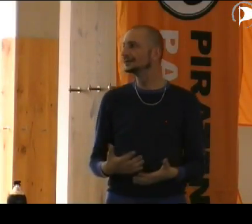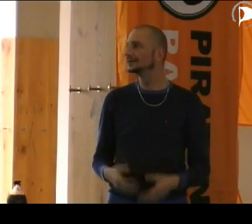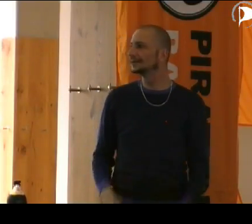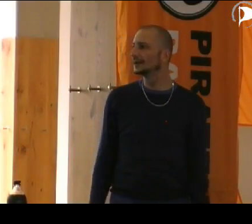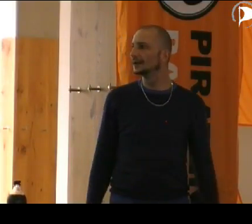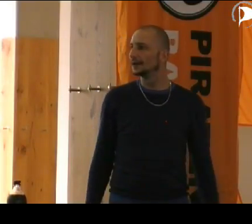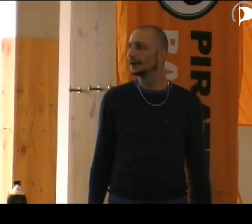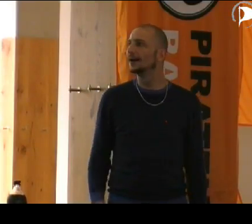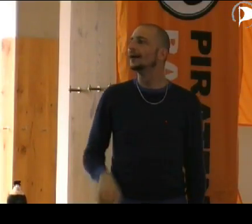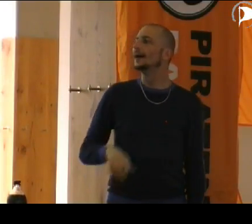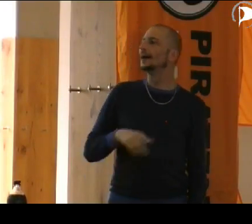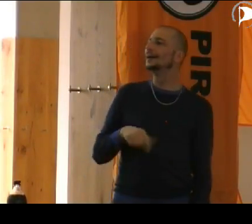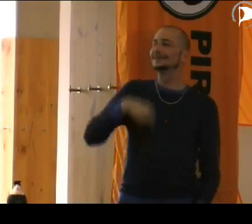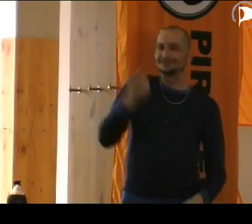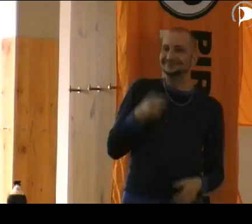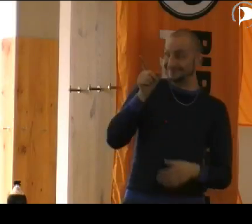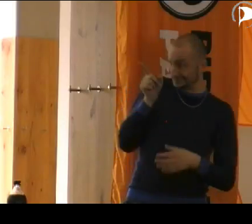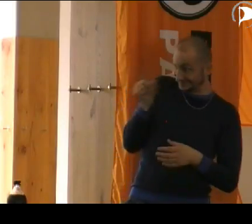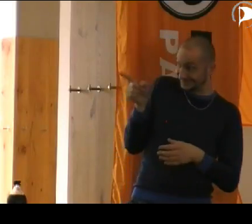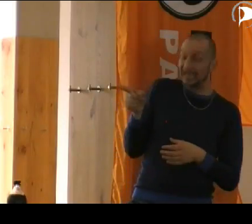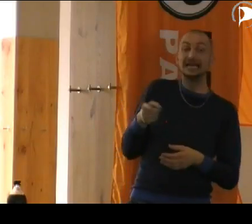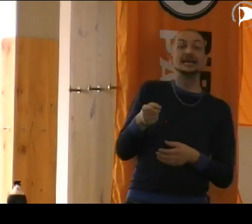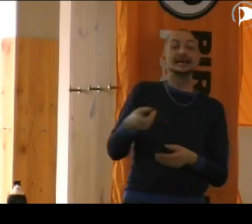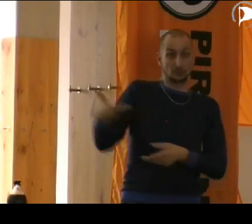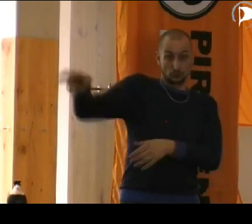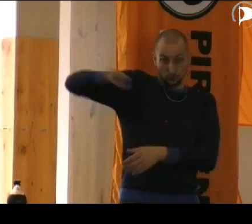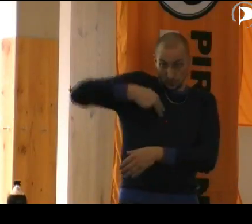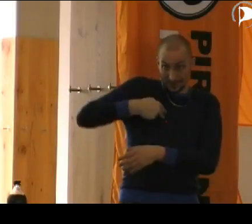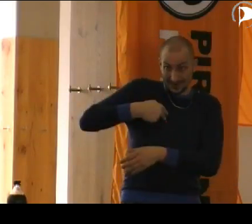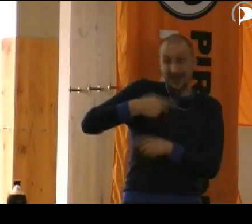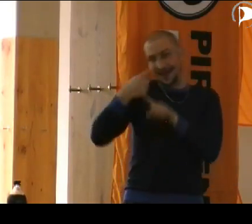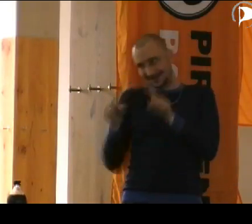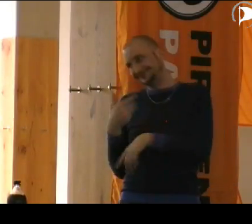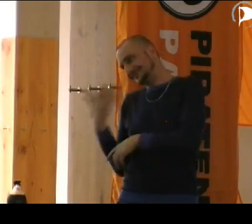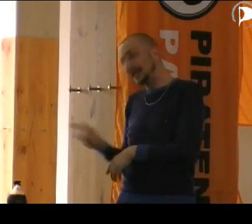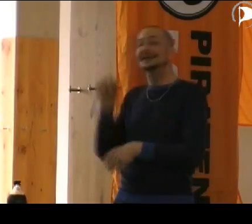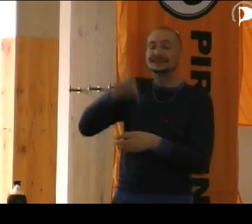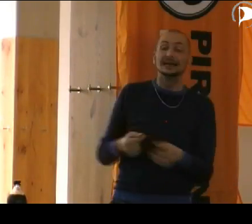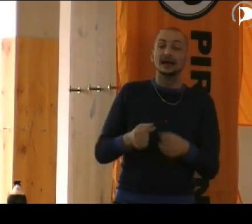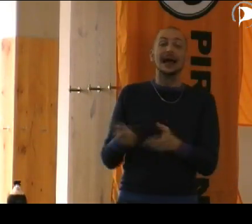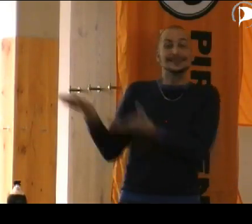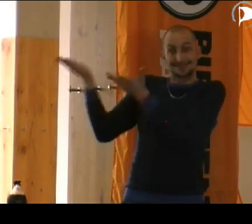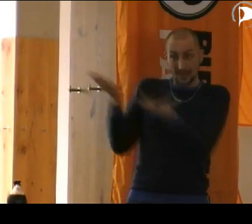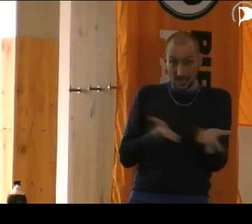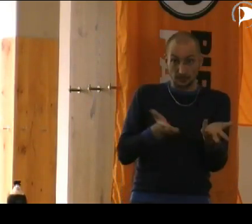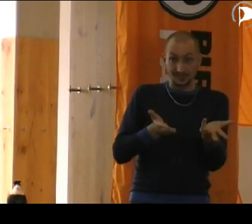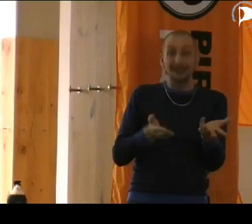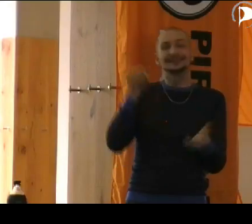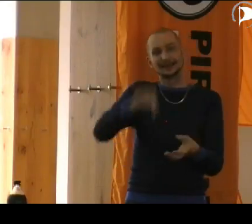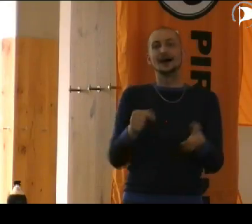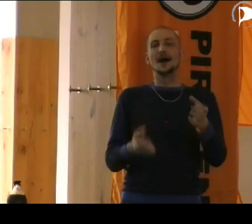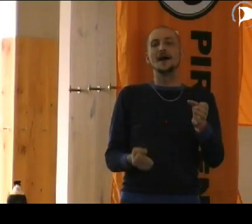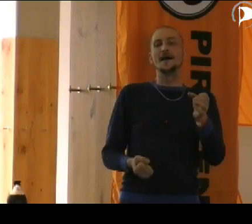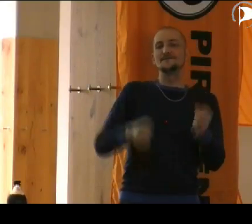dann darfst du das wieder hergeben weil nämlich beim transport einer diesem fall ist